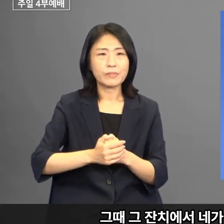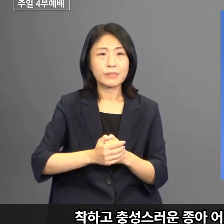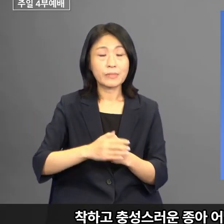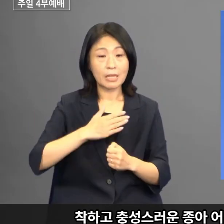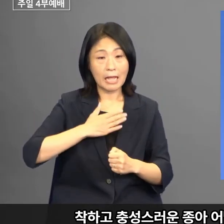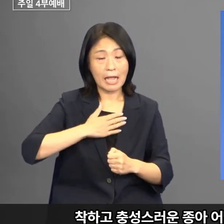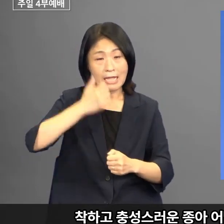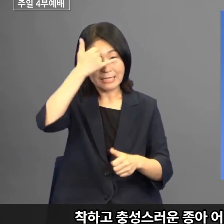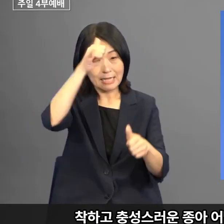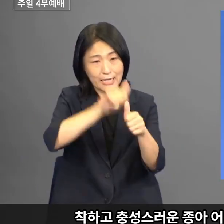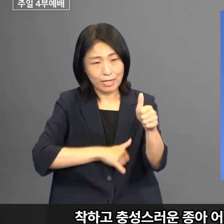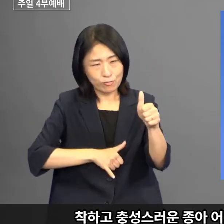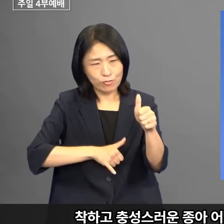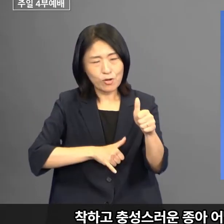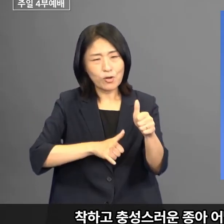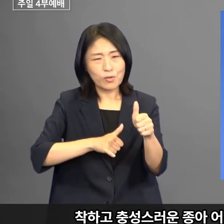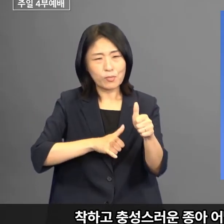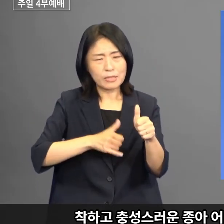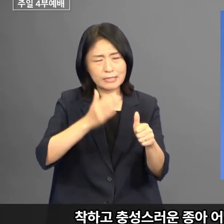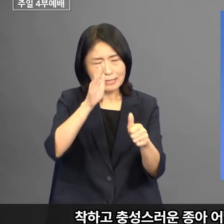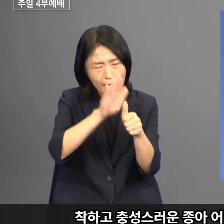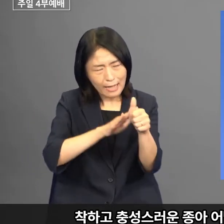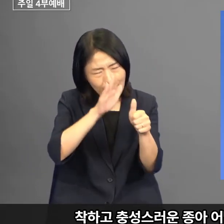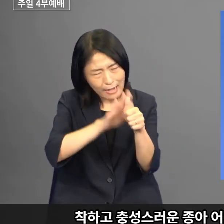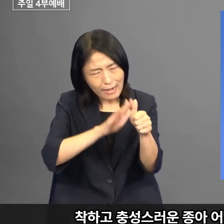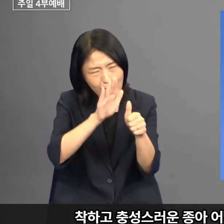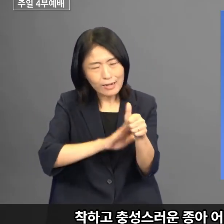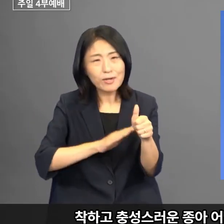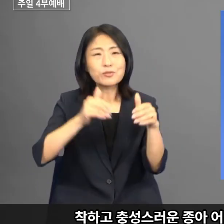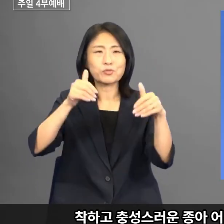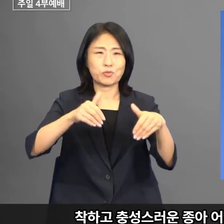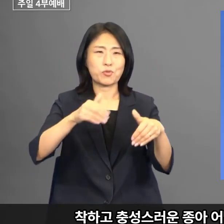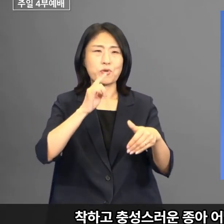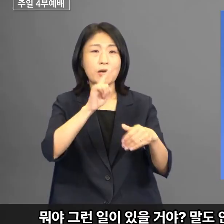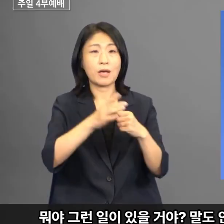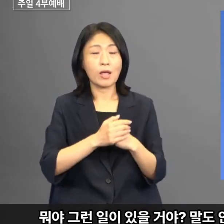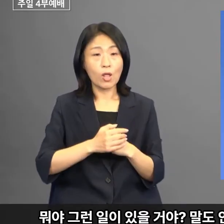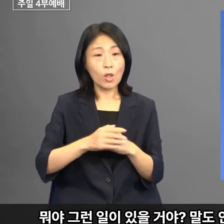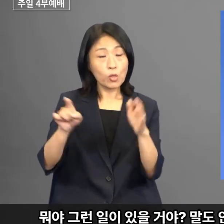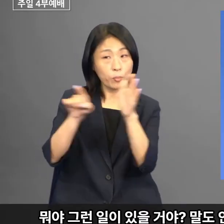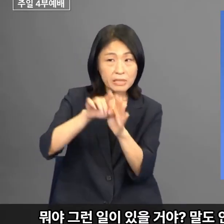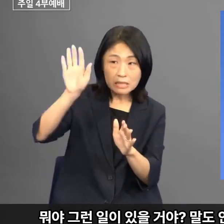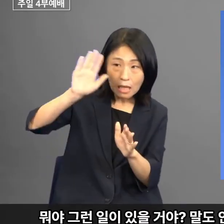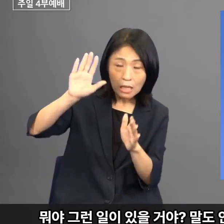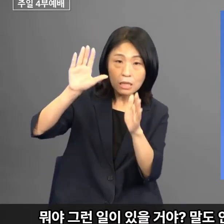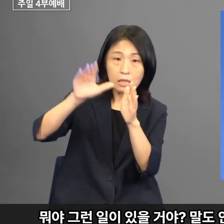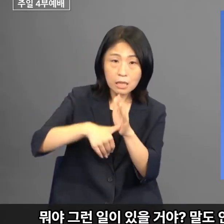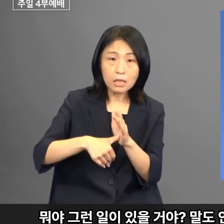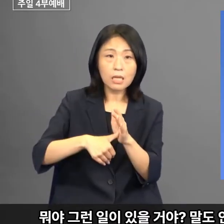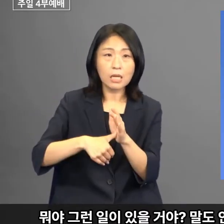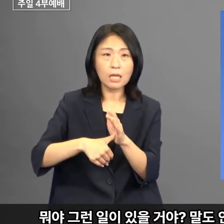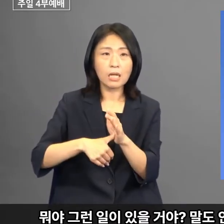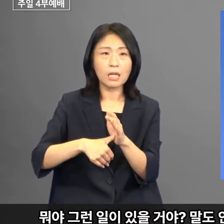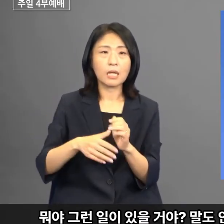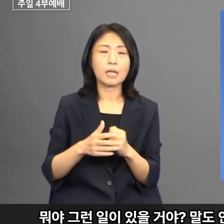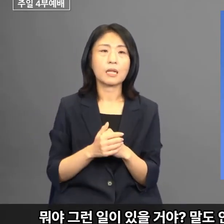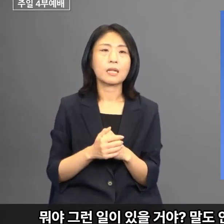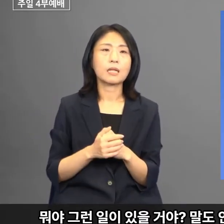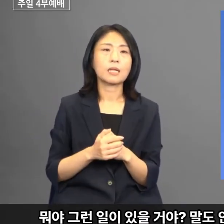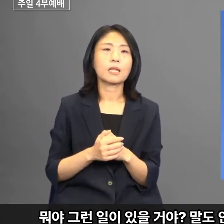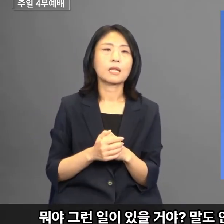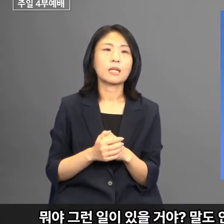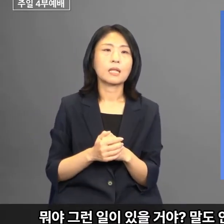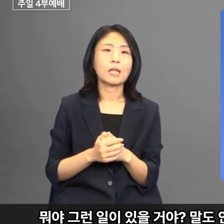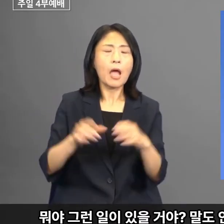잘했다, 착하고 충성스러운 종아, 어떻게 사람들이 다 믿지 않을 때 뭐야 그런 일이 있을 거야? 말도 안 되는 일이지. 그럴